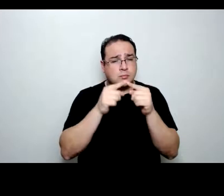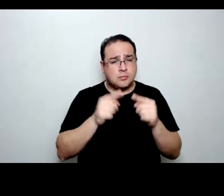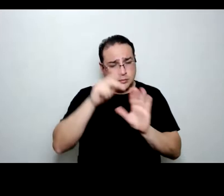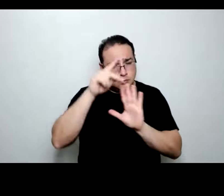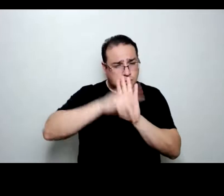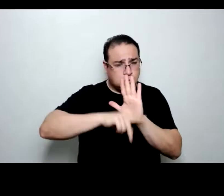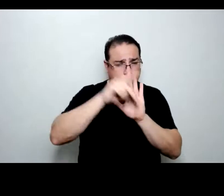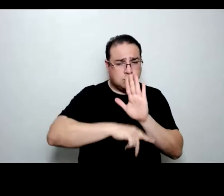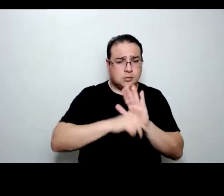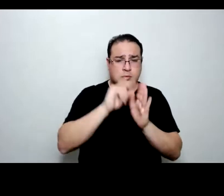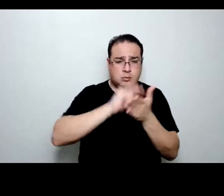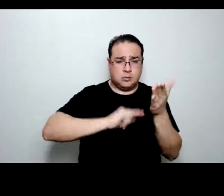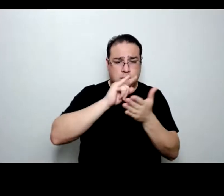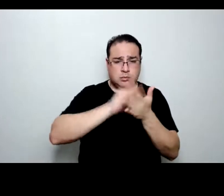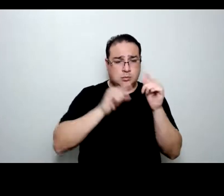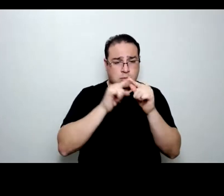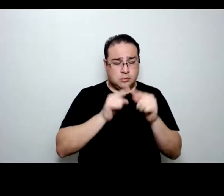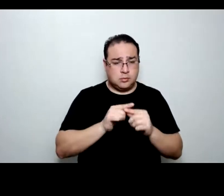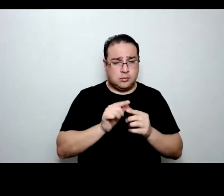projetos de documentação que